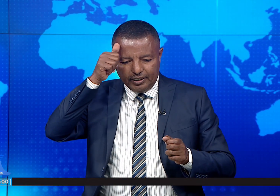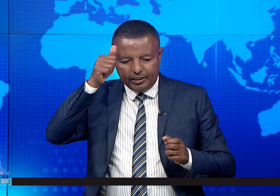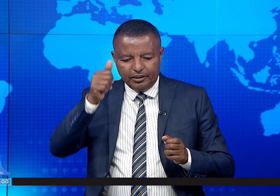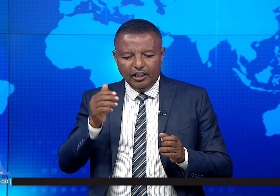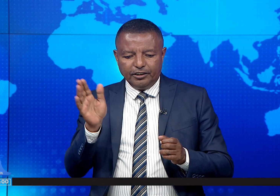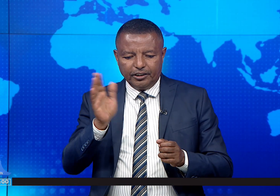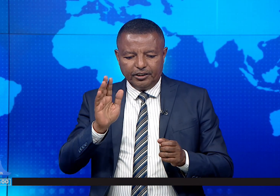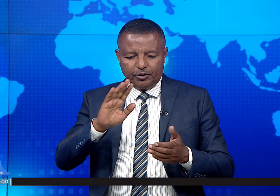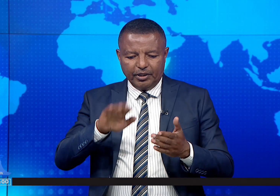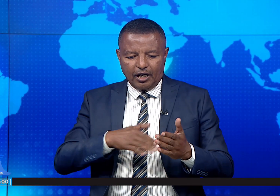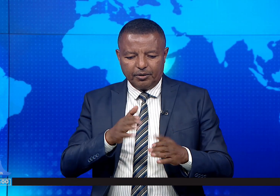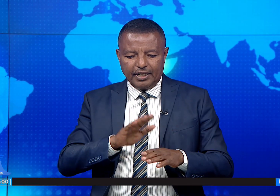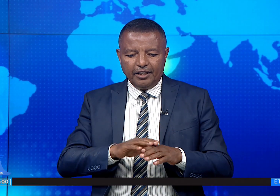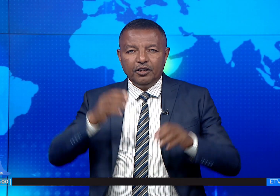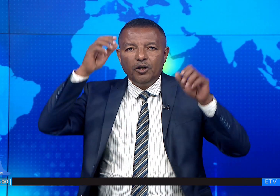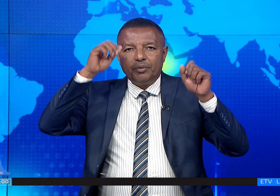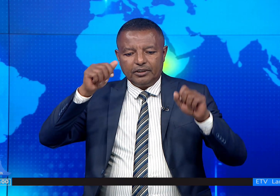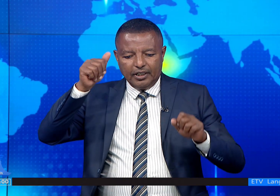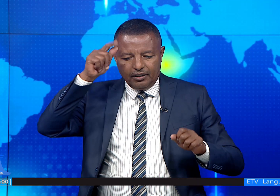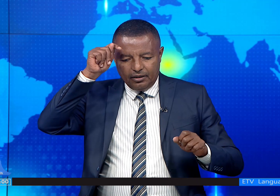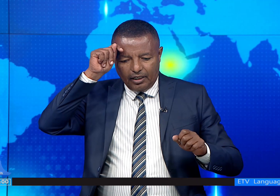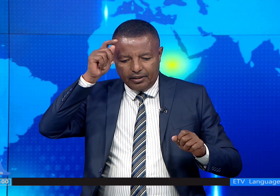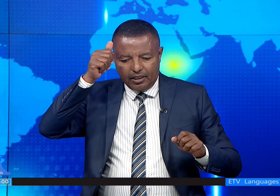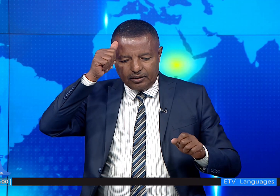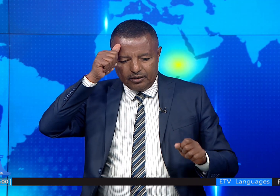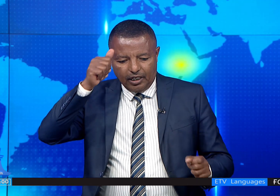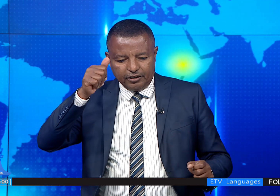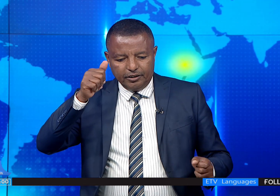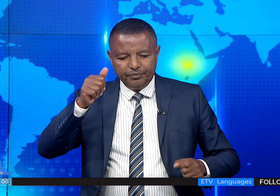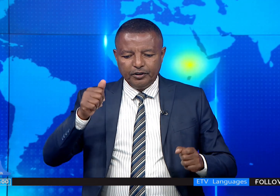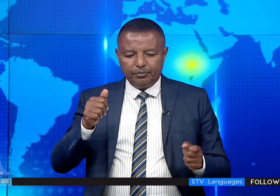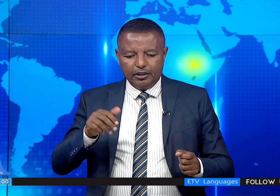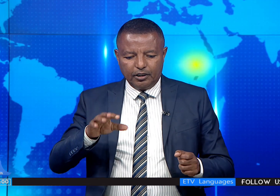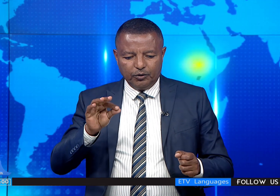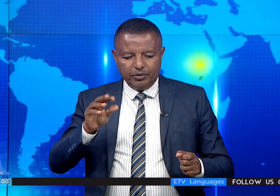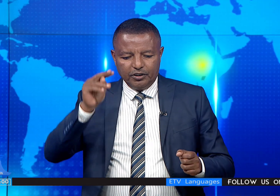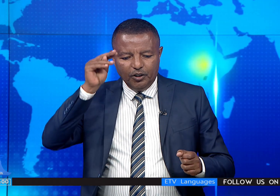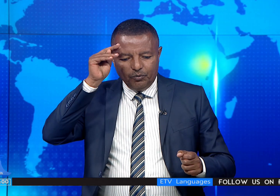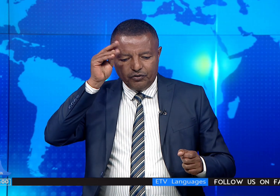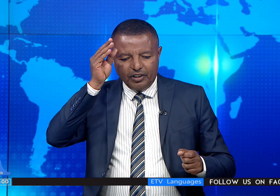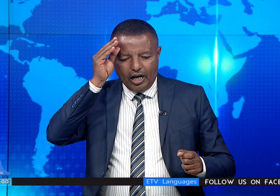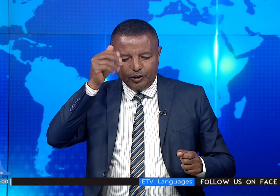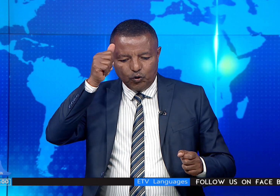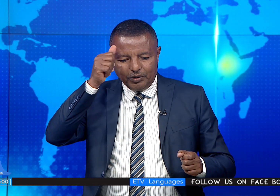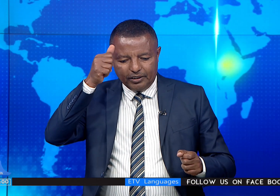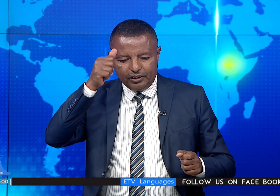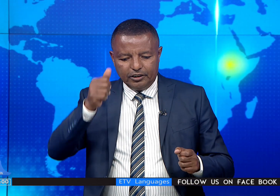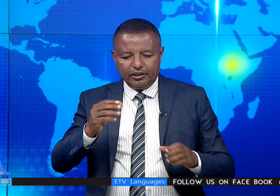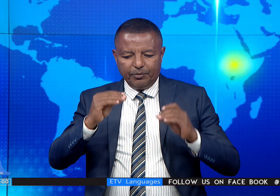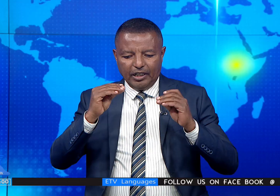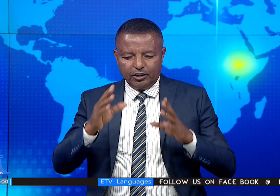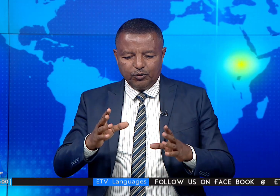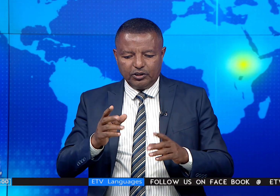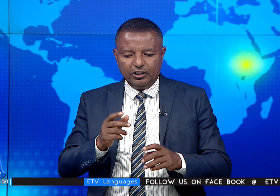ዑመር እንድሪስ የሽኝት መርሃ ግብር ላይ ፕሬዝዳንት ታዬ አጽቀሥላሴ በተገኙበት ሙፍቲ ሀጂ ዑመር